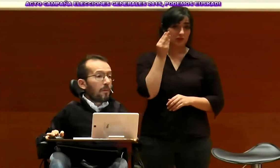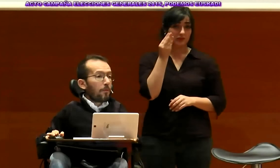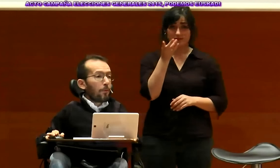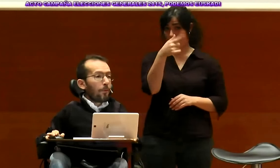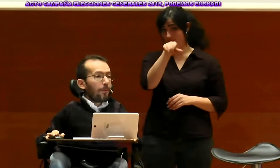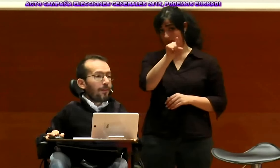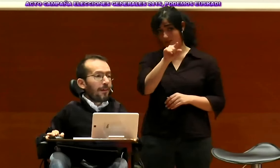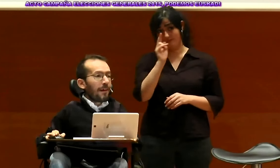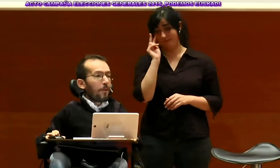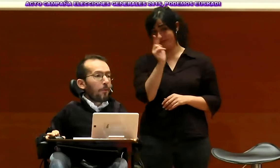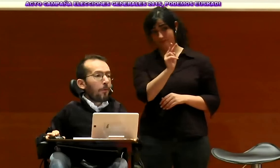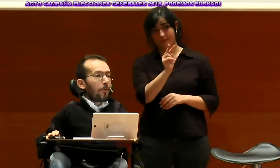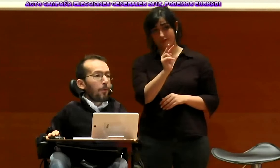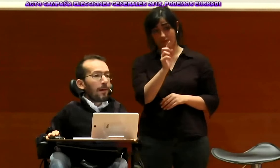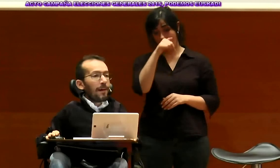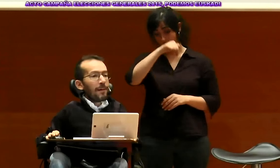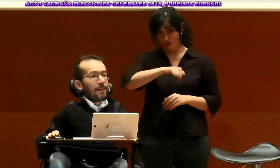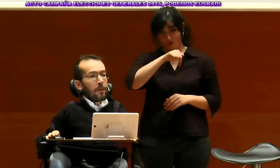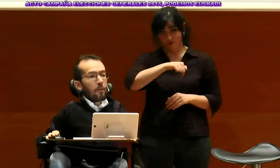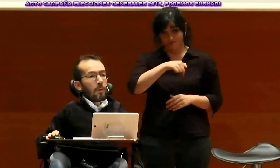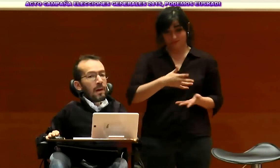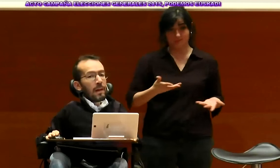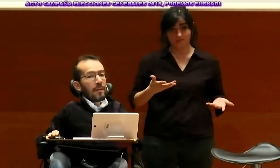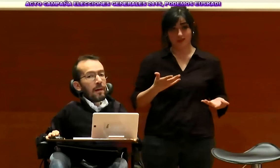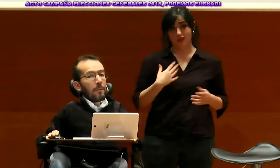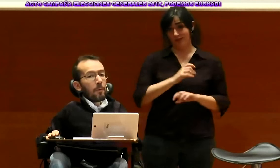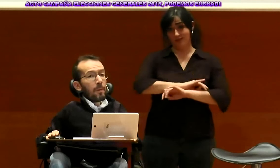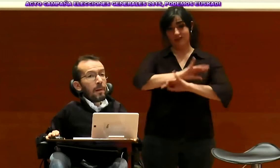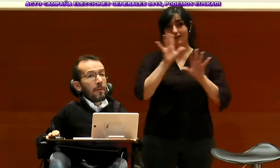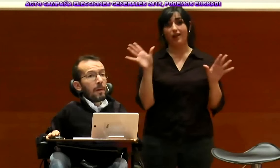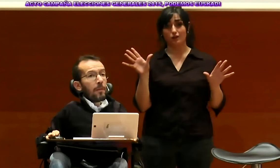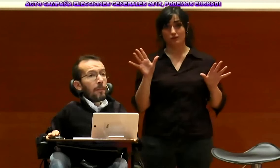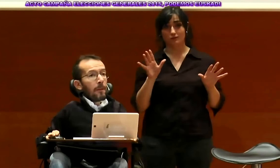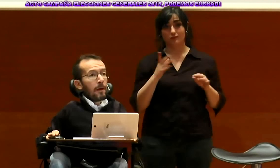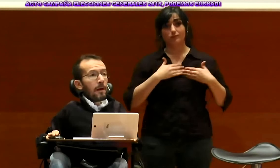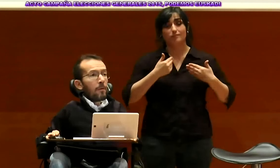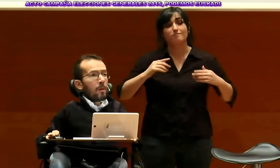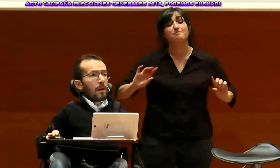Creo que lo habéis visto aquí hoy con toda claridad.